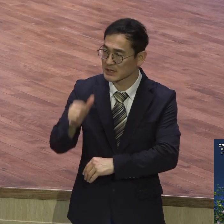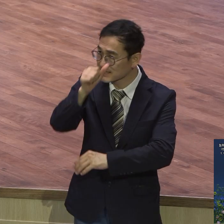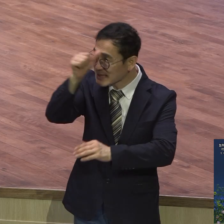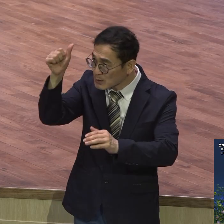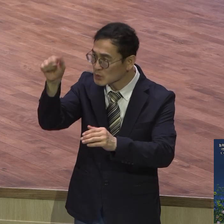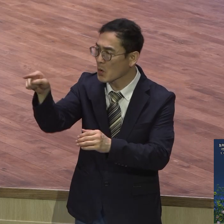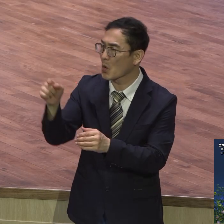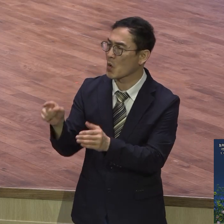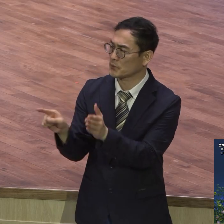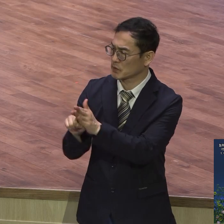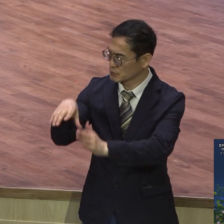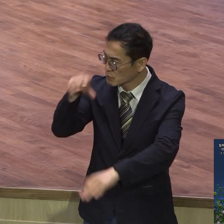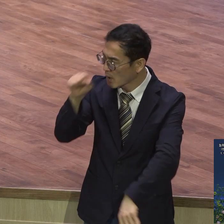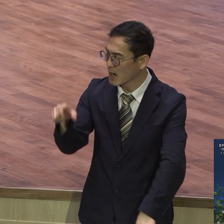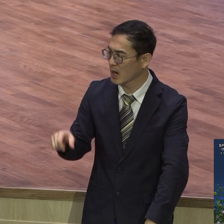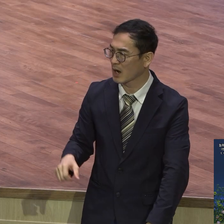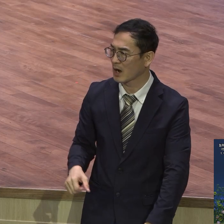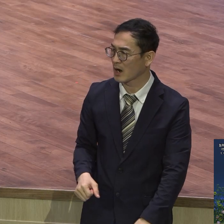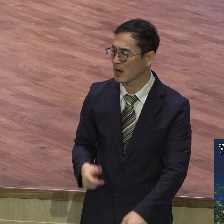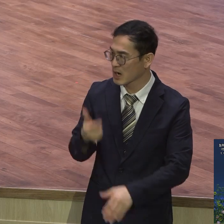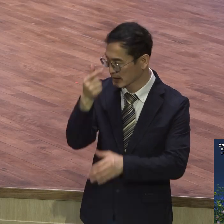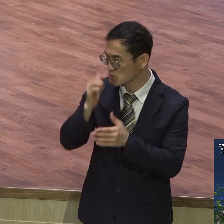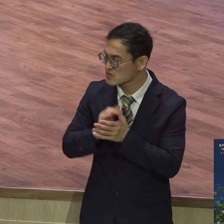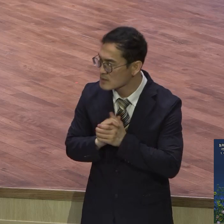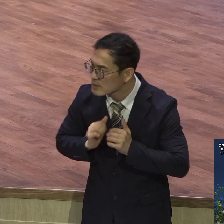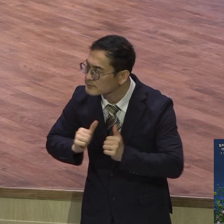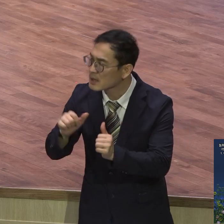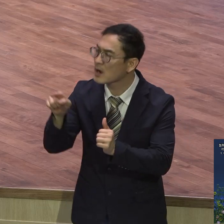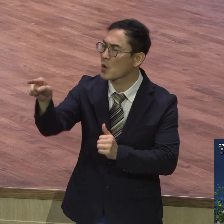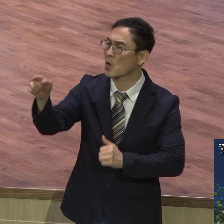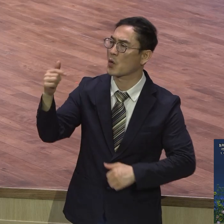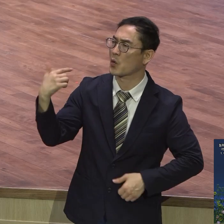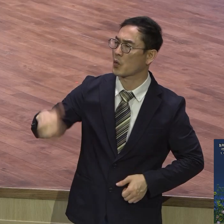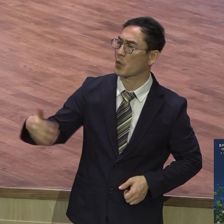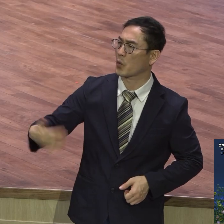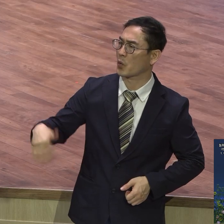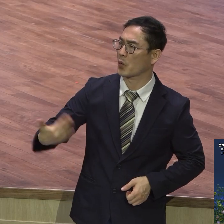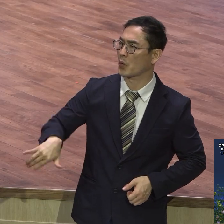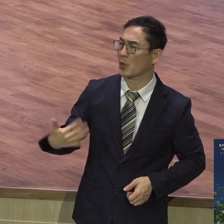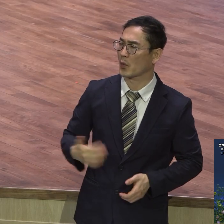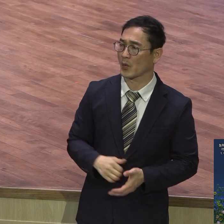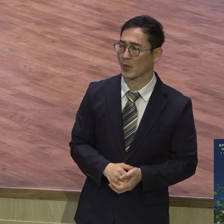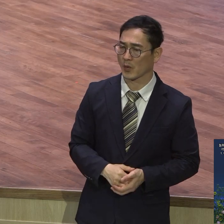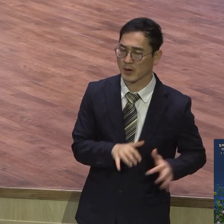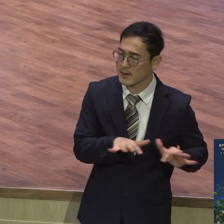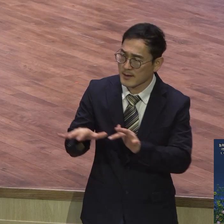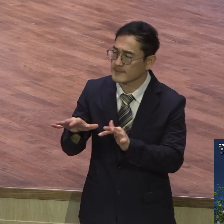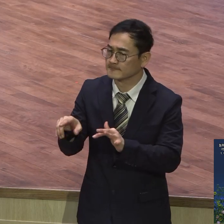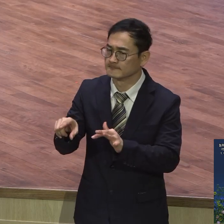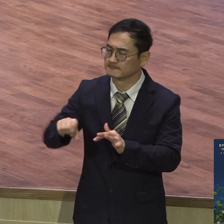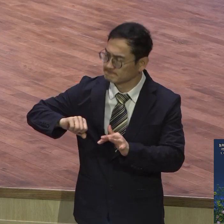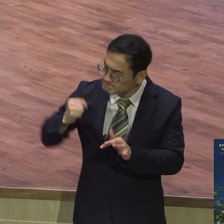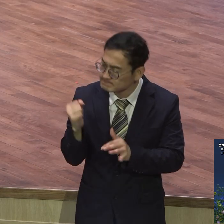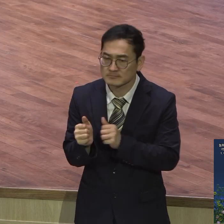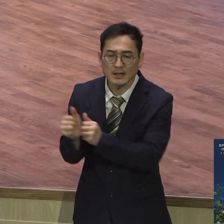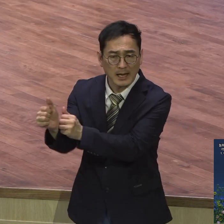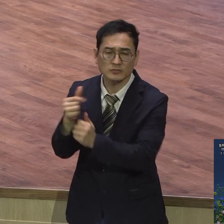믿음 좋으시네. 믿음으로 하시네. 하 역시 장노님 믿음 좋아. 이렇게 느껴져야지